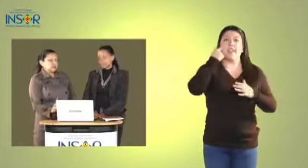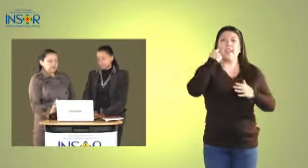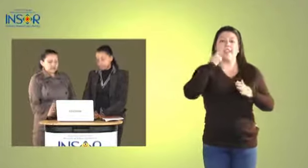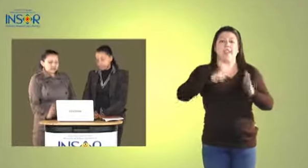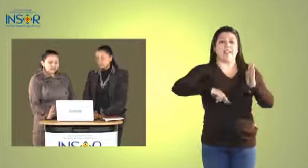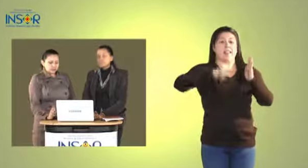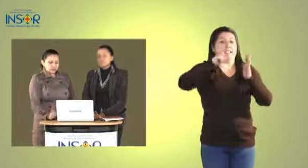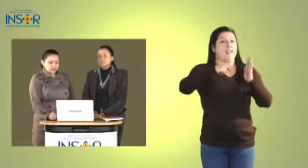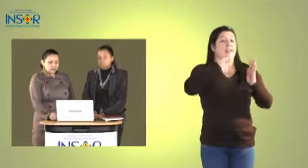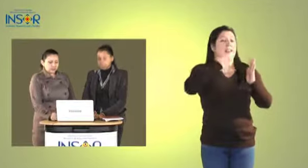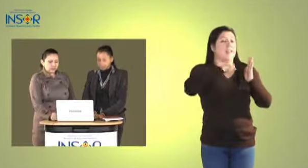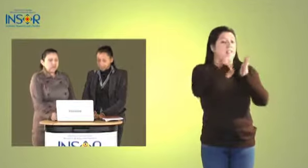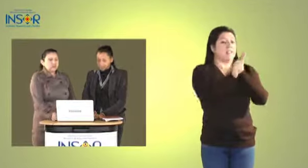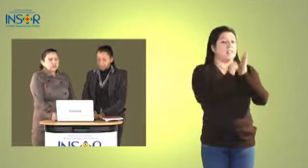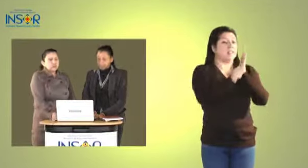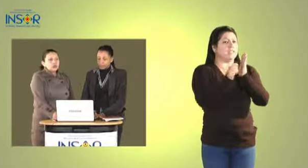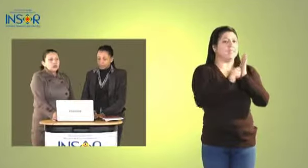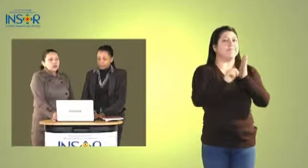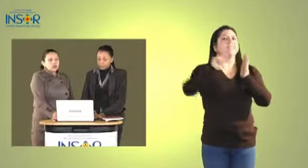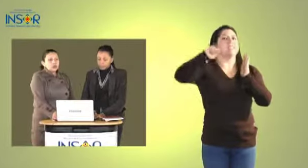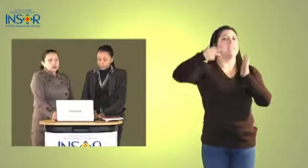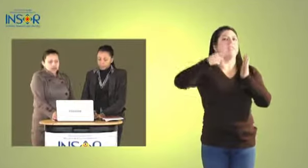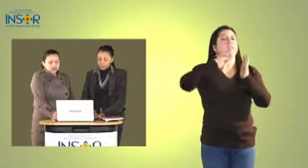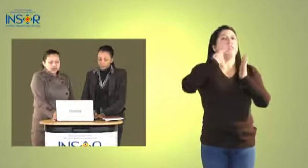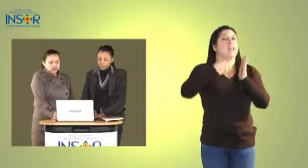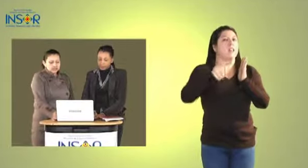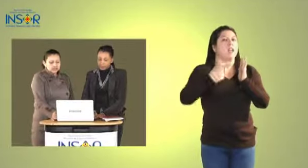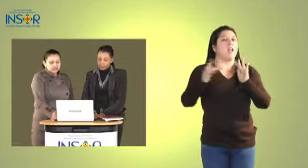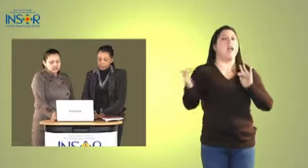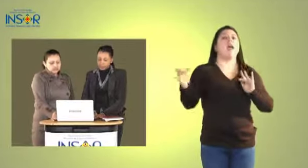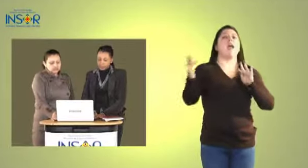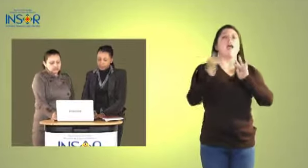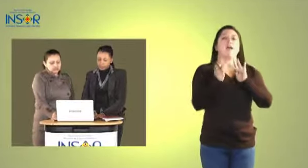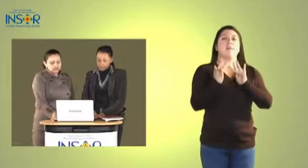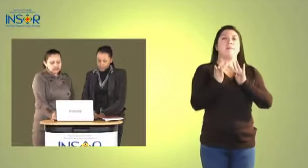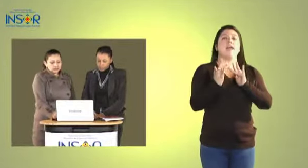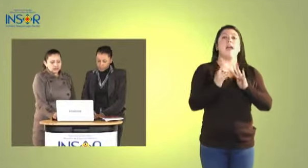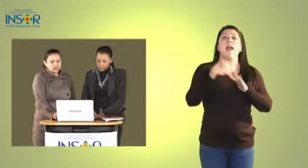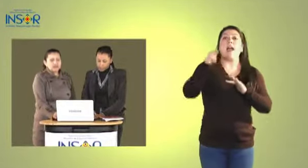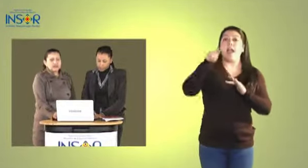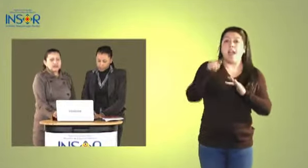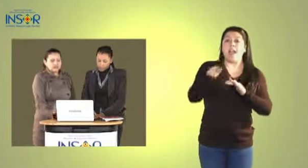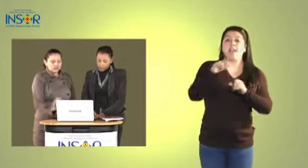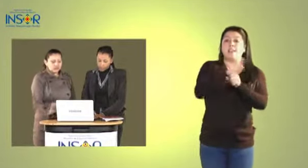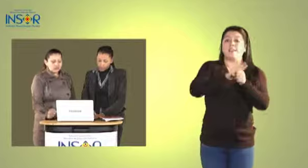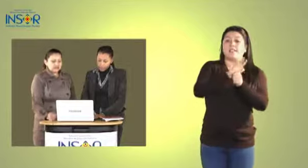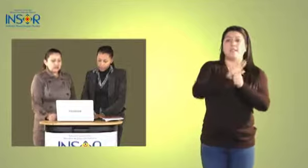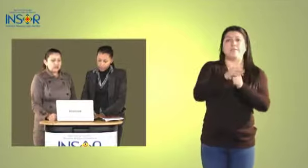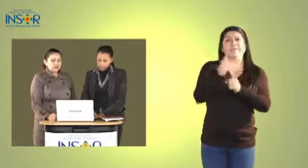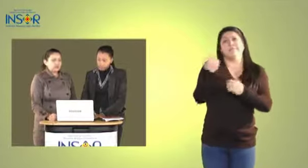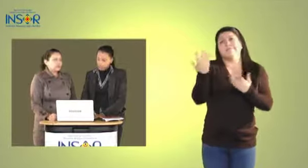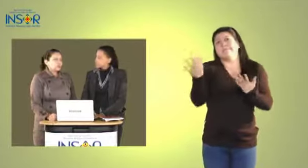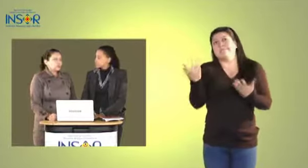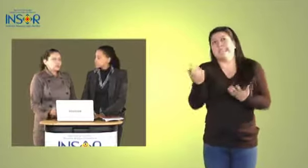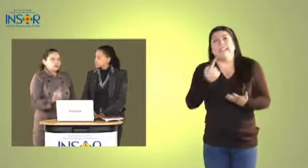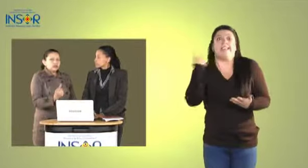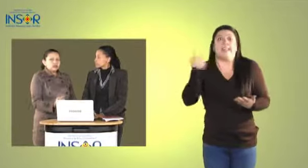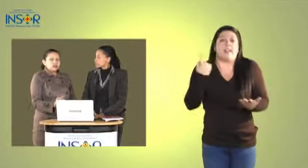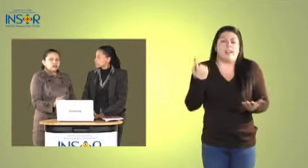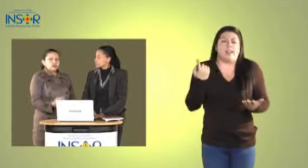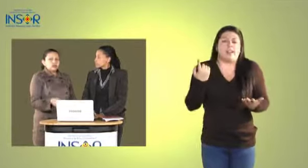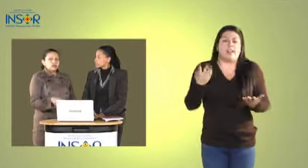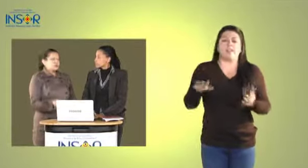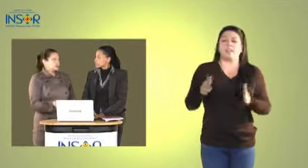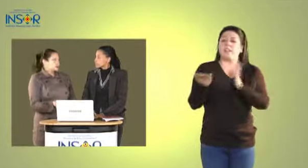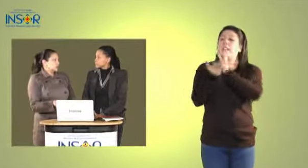todas las estrategias responden a este fin. Cuando hay, que es un caso también muy generalizado en este momento, un